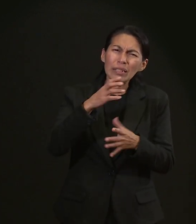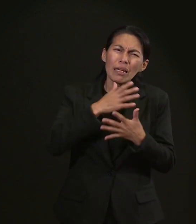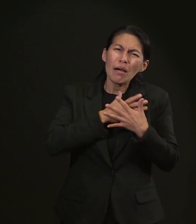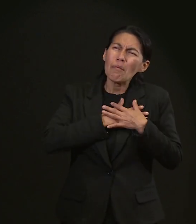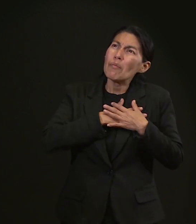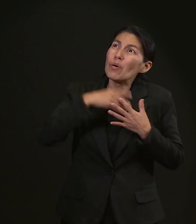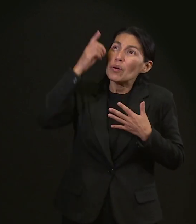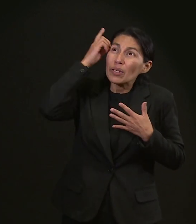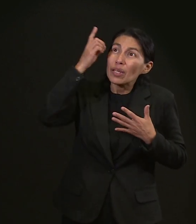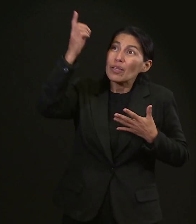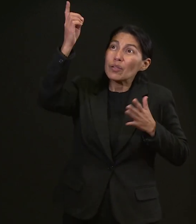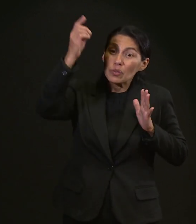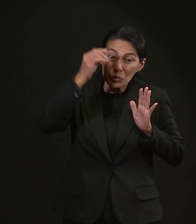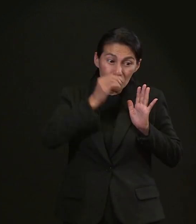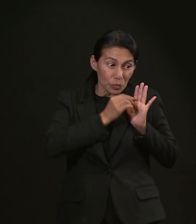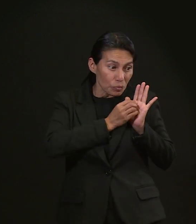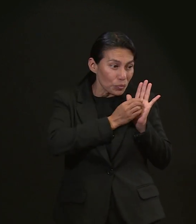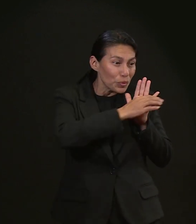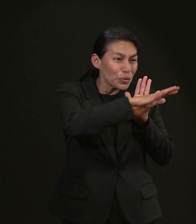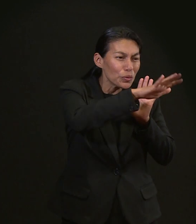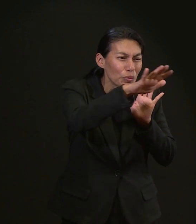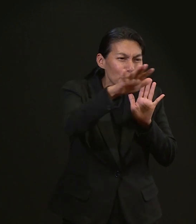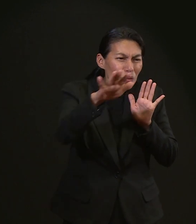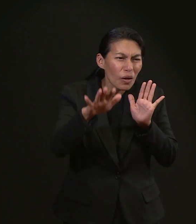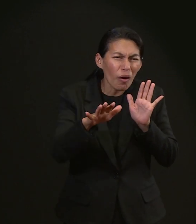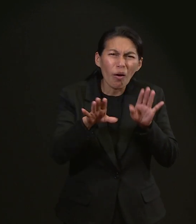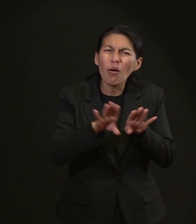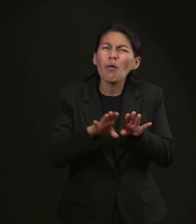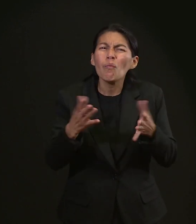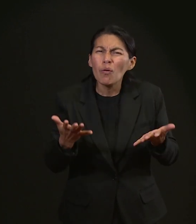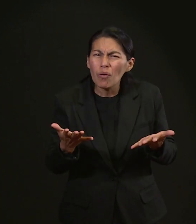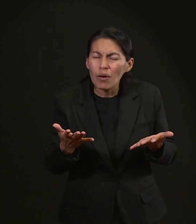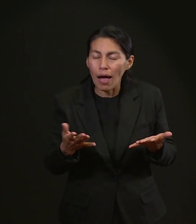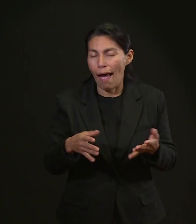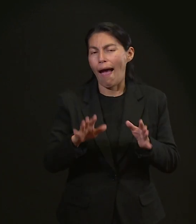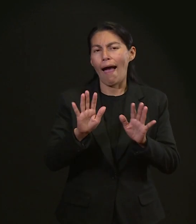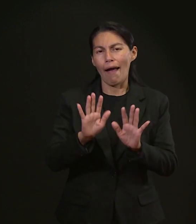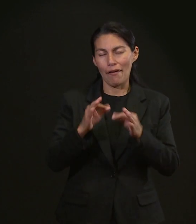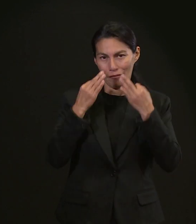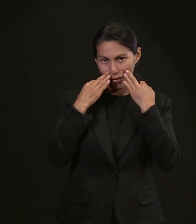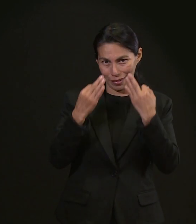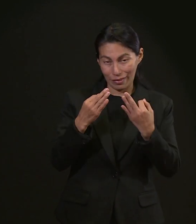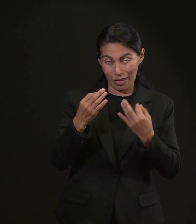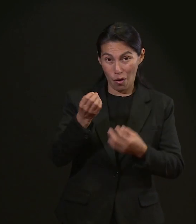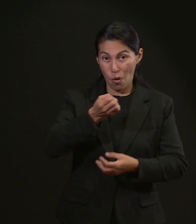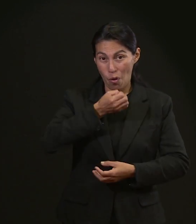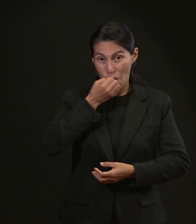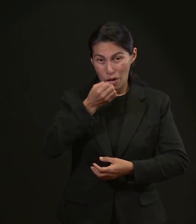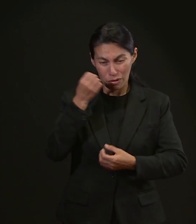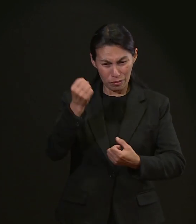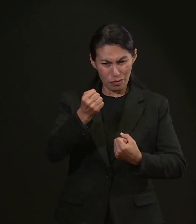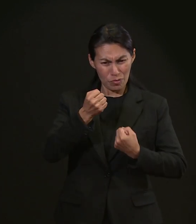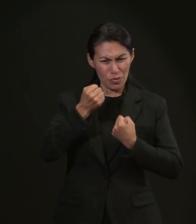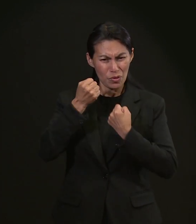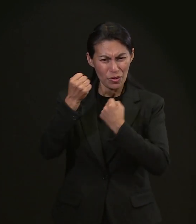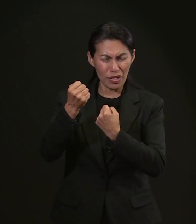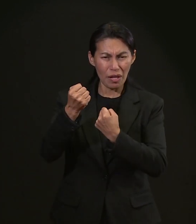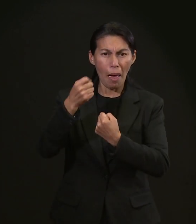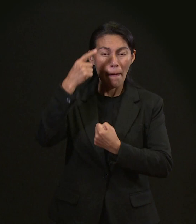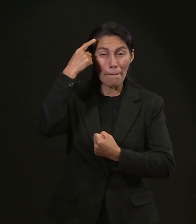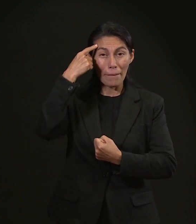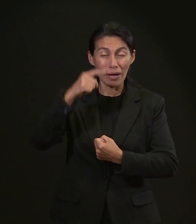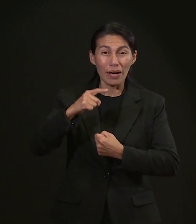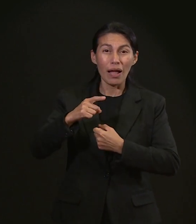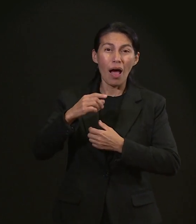nos rodean ese amor bueno allí es donde entra el poder de la oración para reflejar al